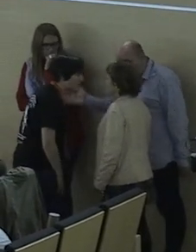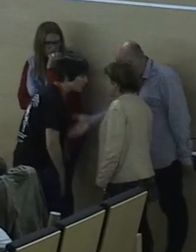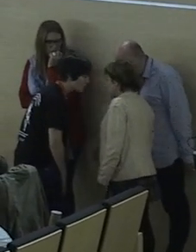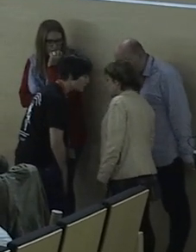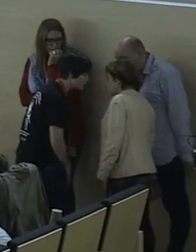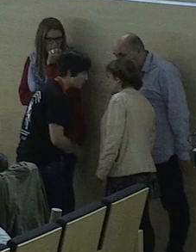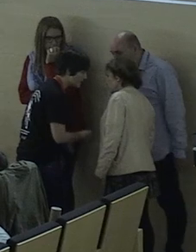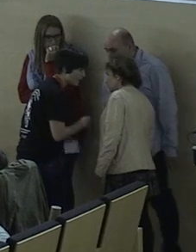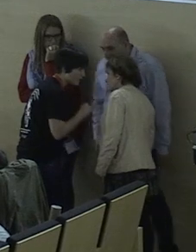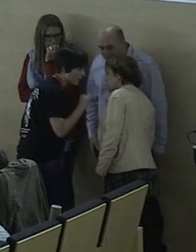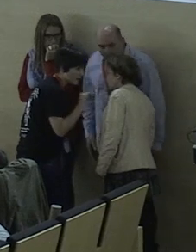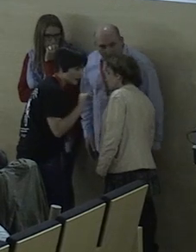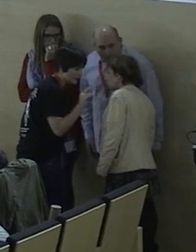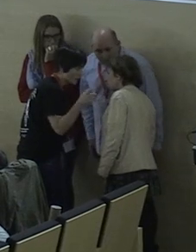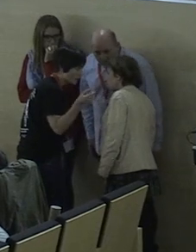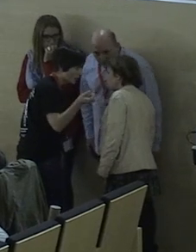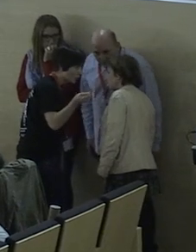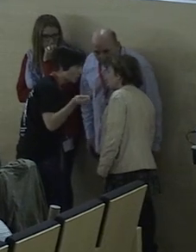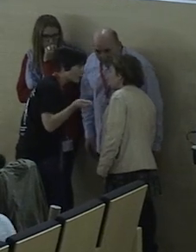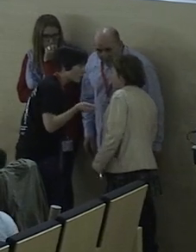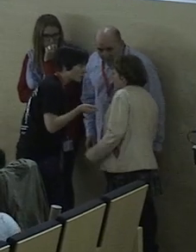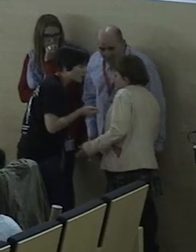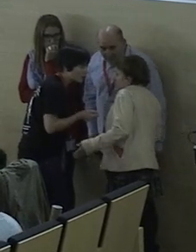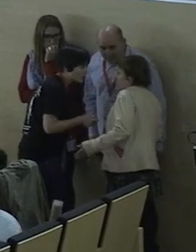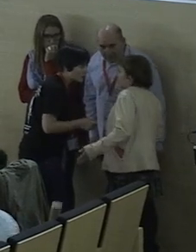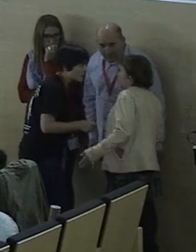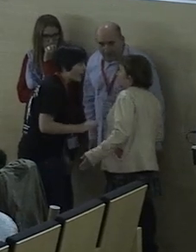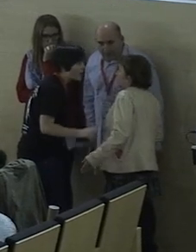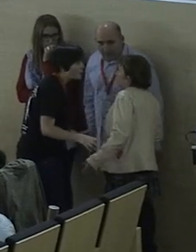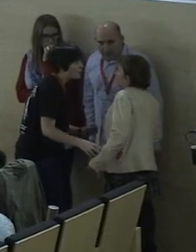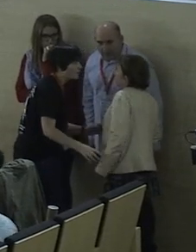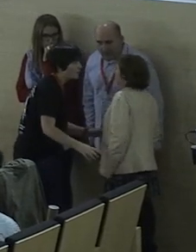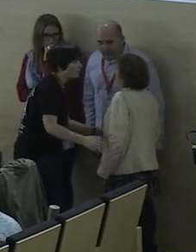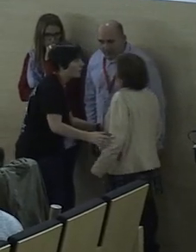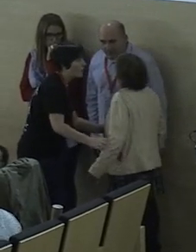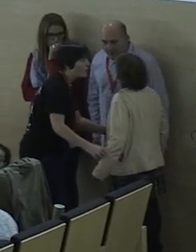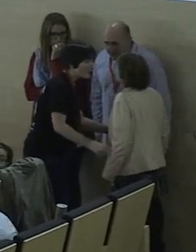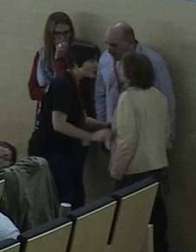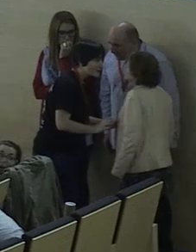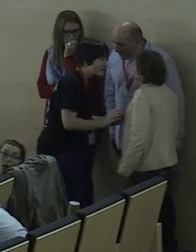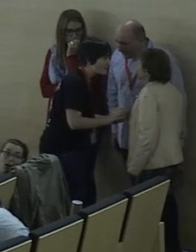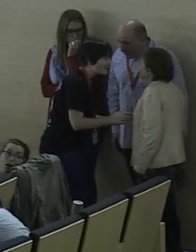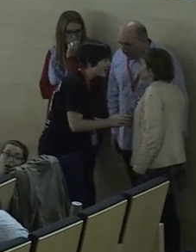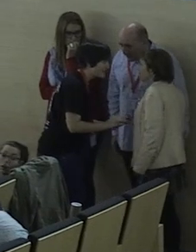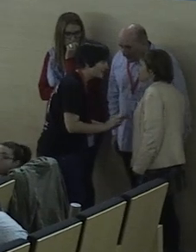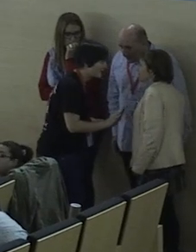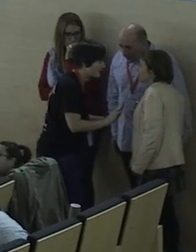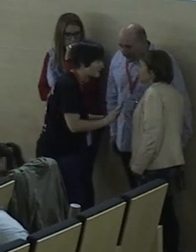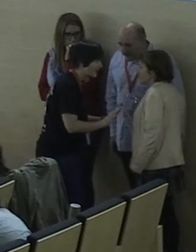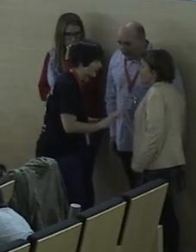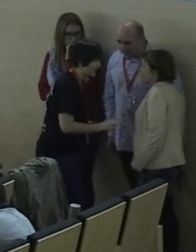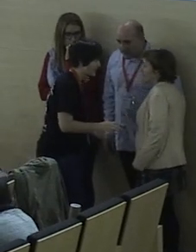he recogido bastante información que habéis ido diciendo, muy interesante, por cierto. Y la duda que me ha surgido